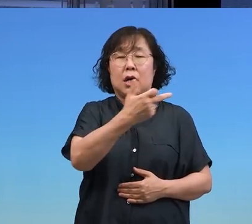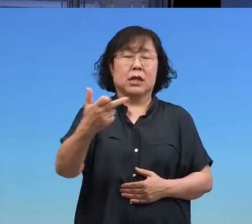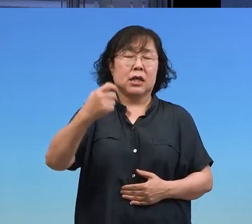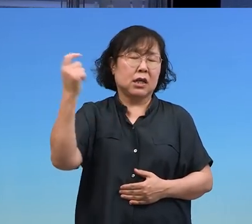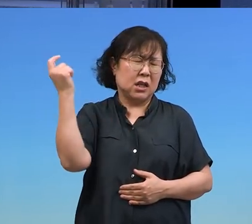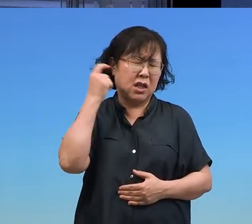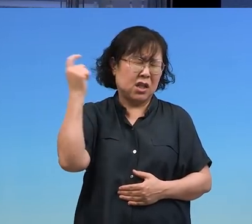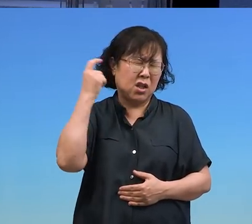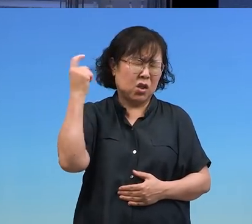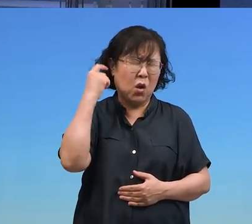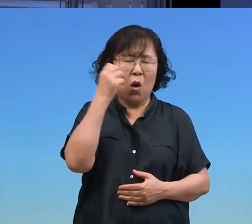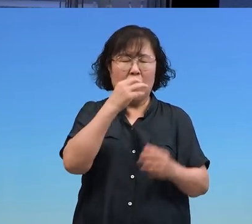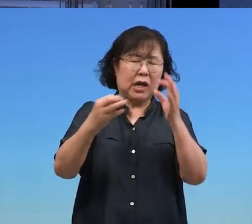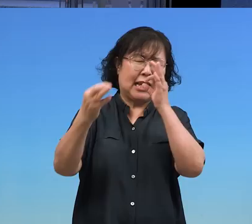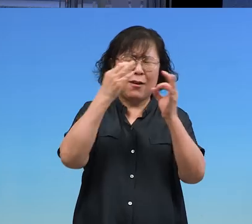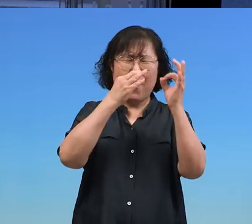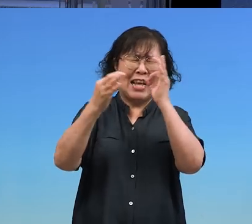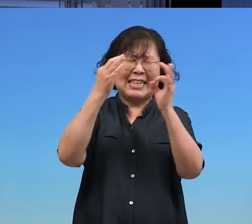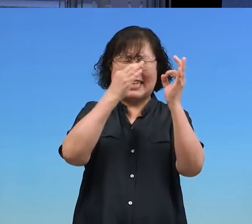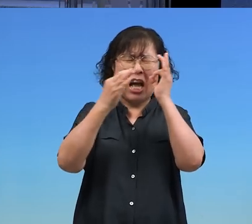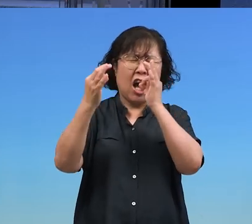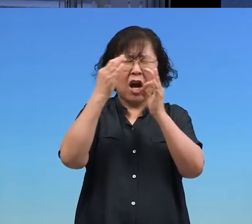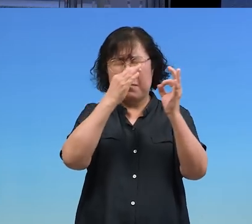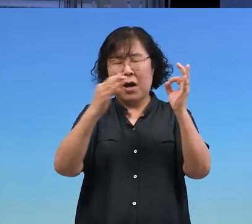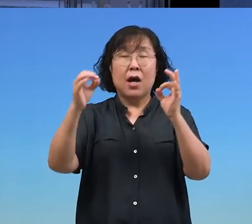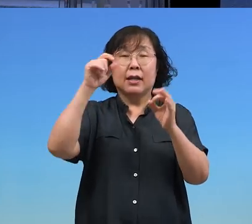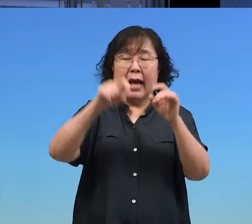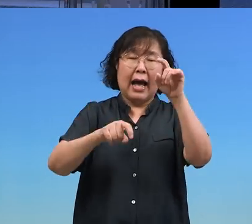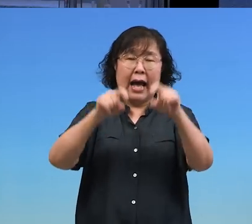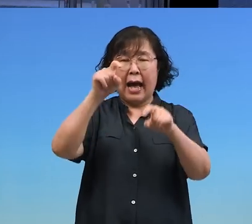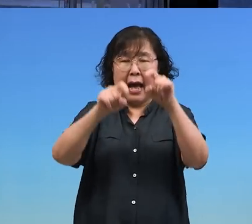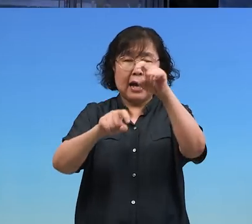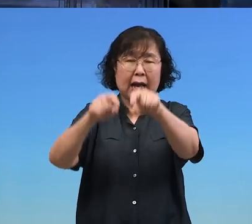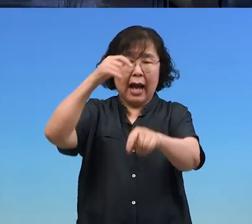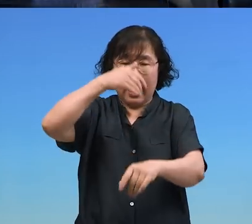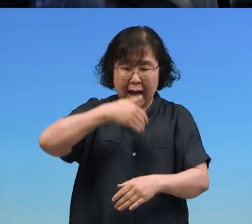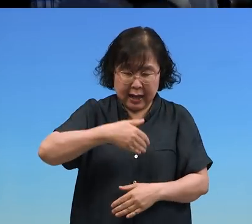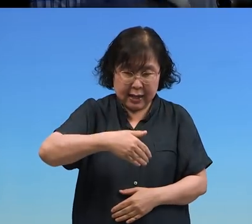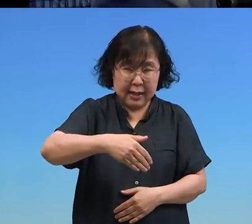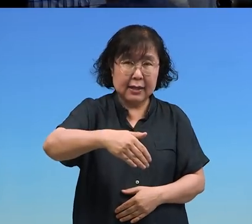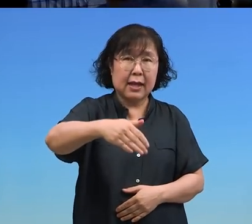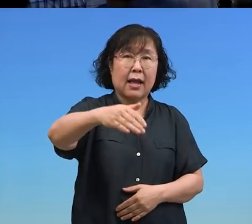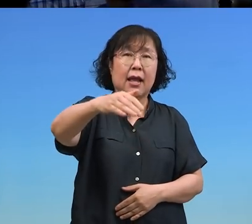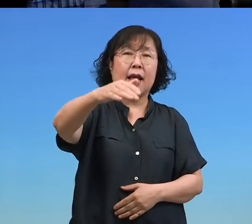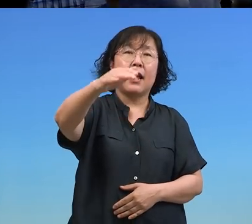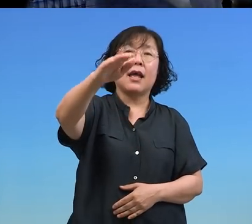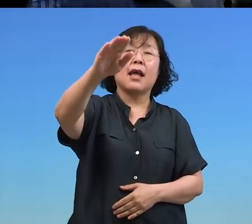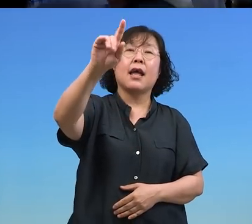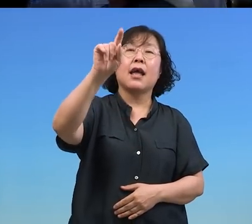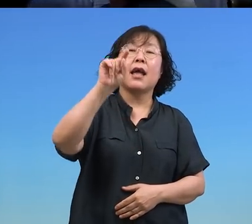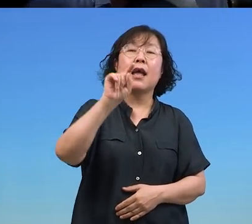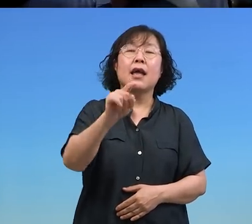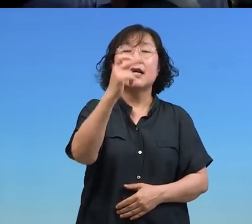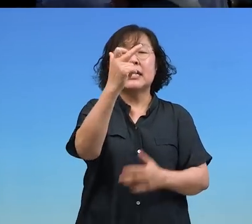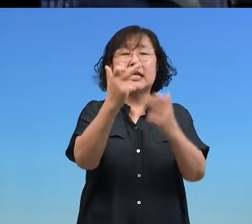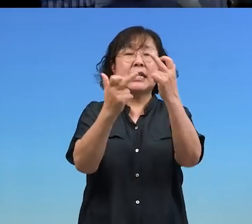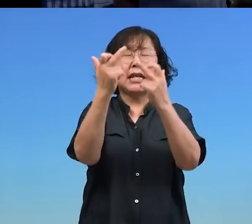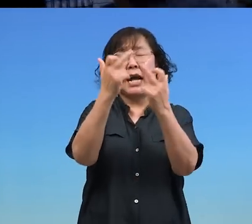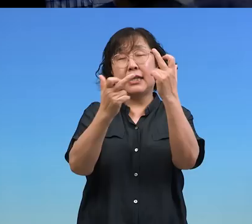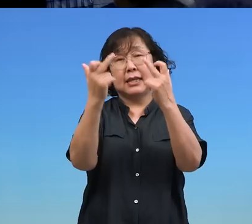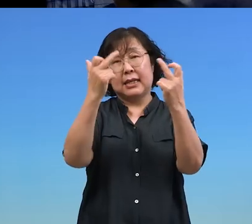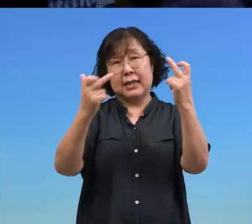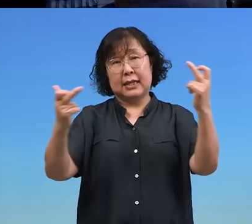성부하십시오 큰 소리 외치며 나아가네 나아가네 이